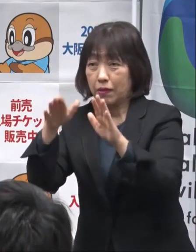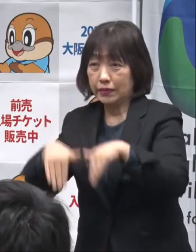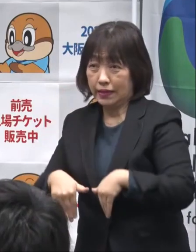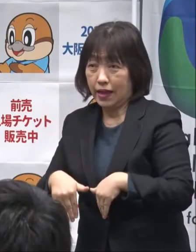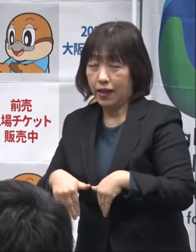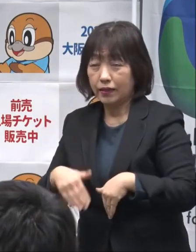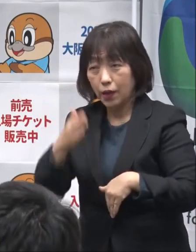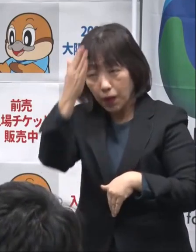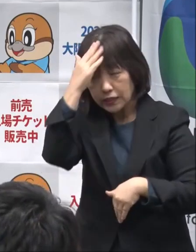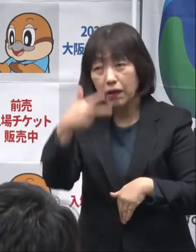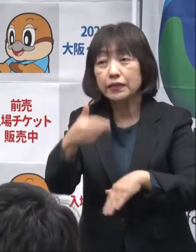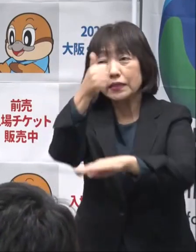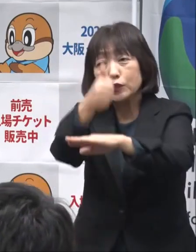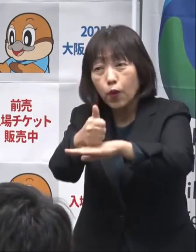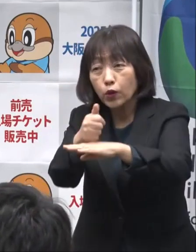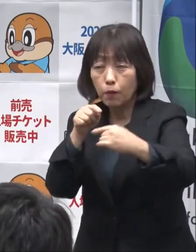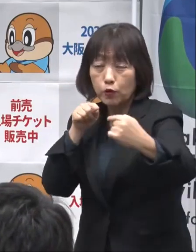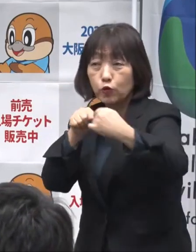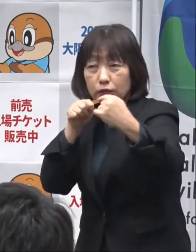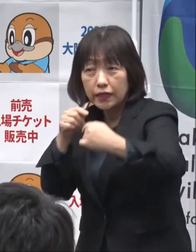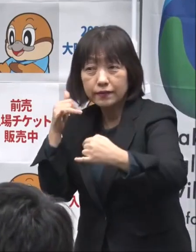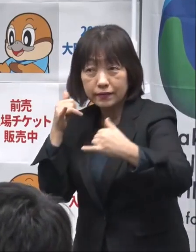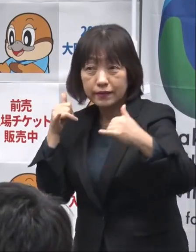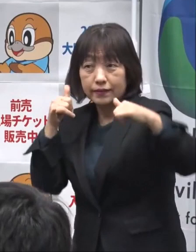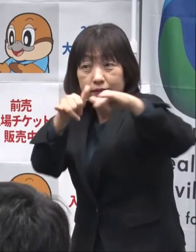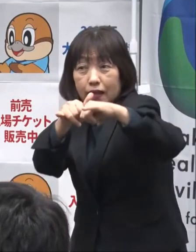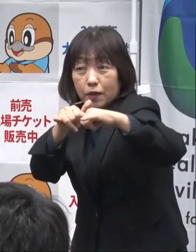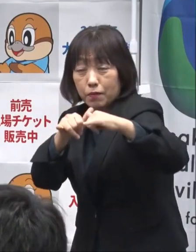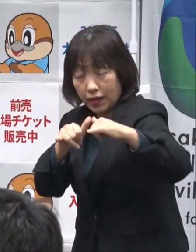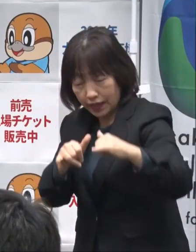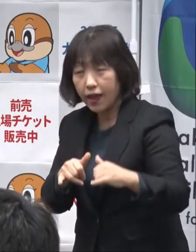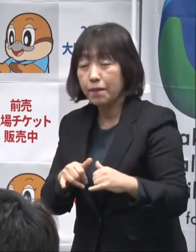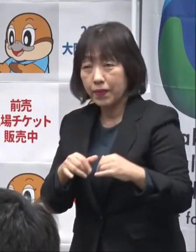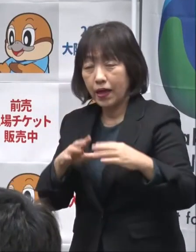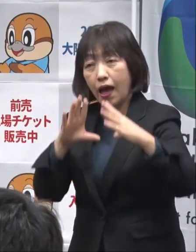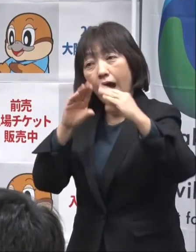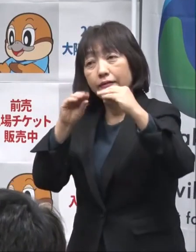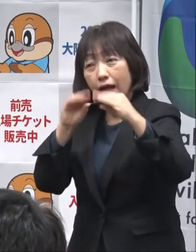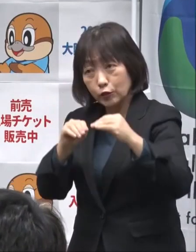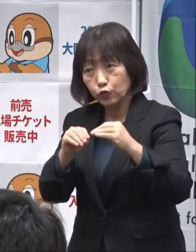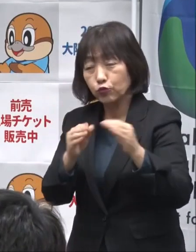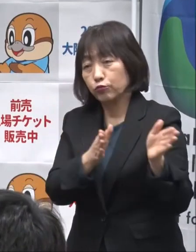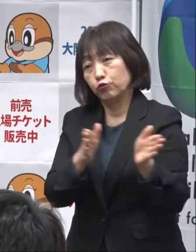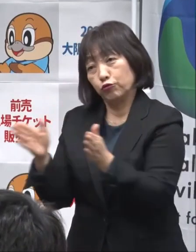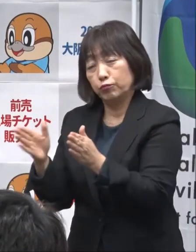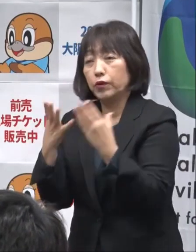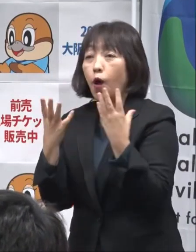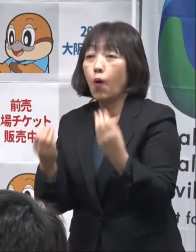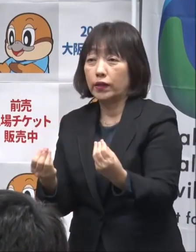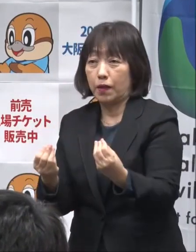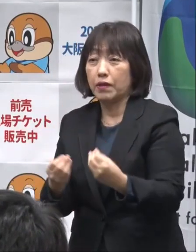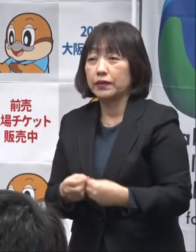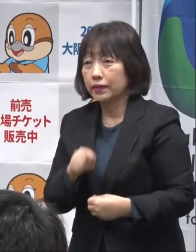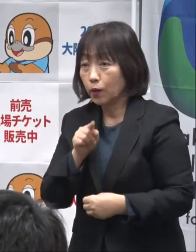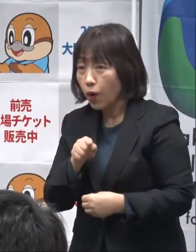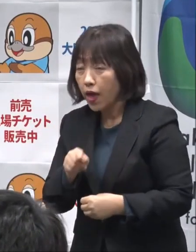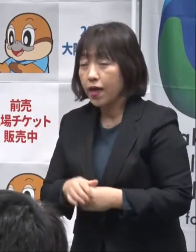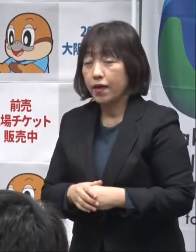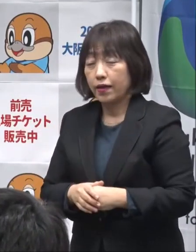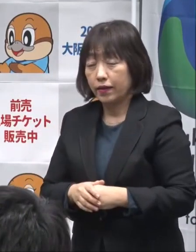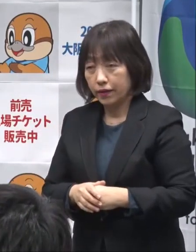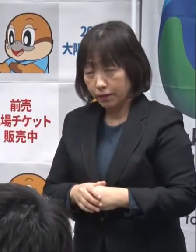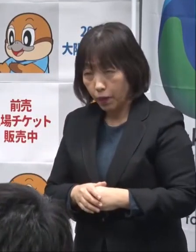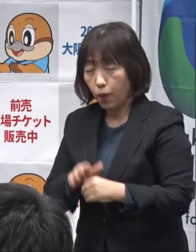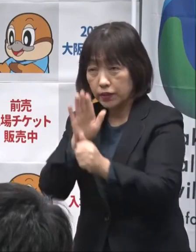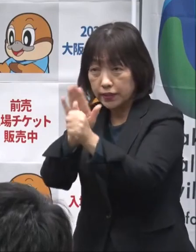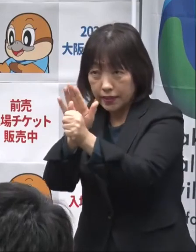長とも直接電話でつながる体制はもう整えています。ここについてもですね、対抗